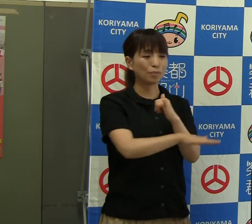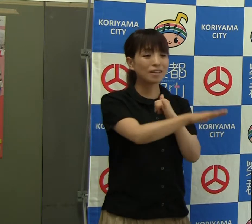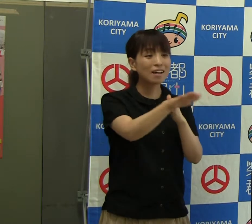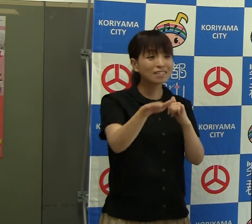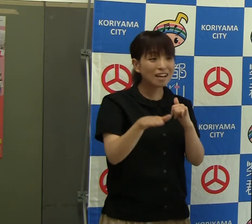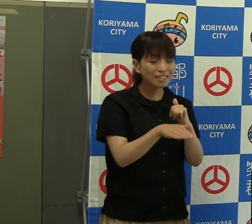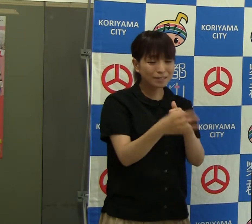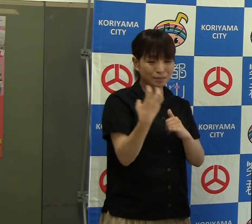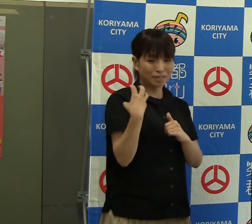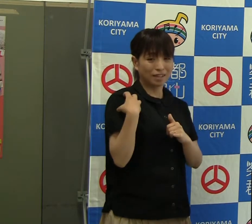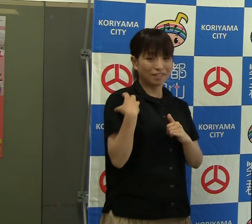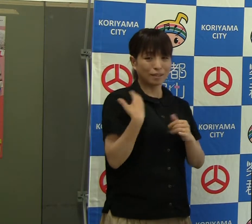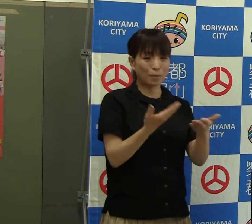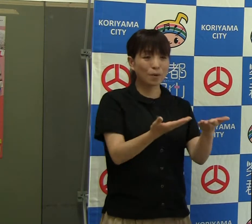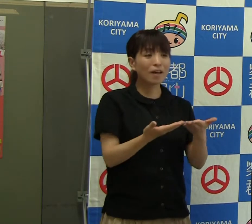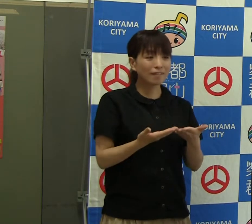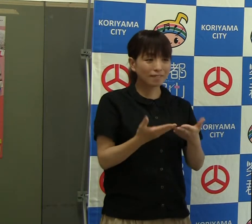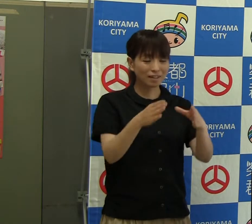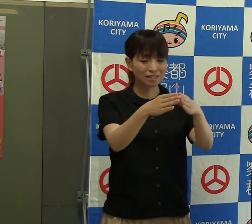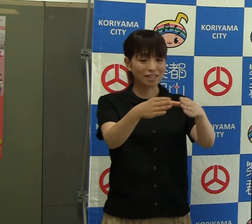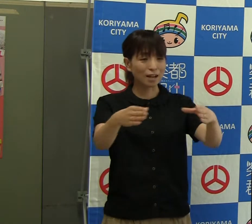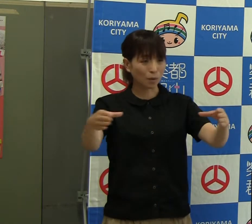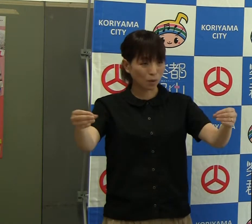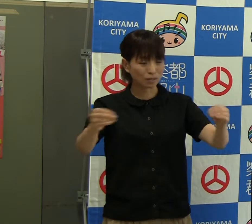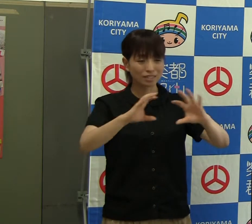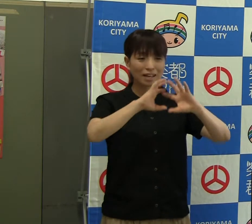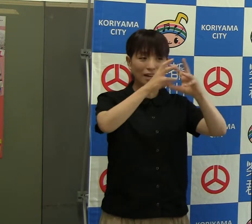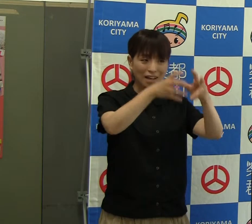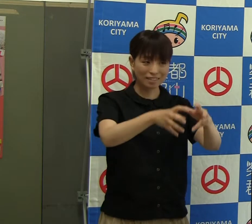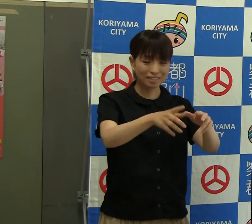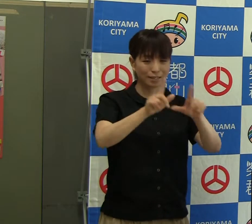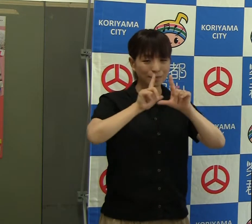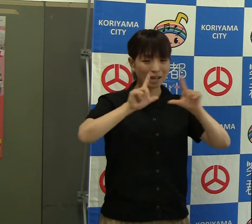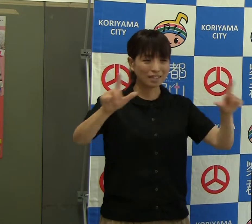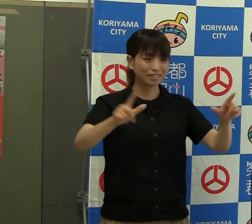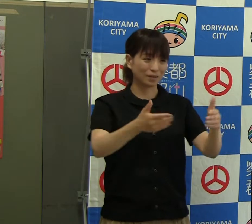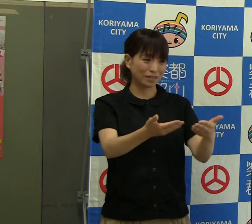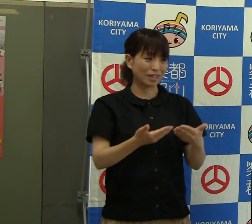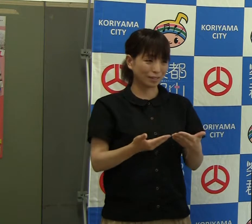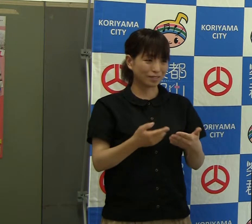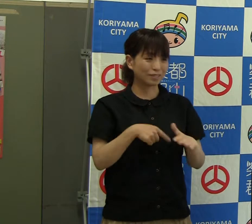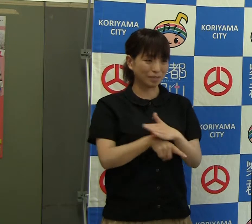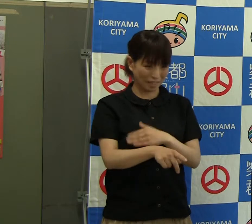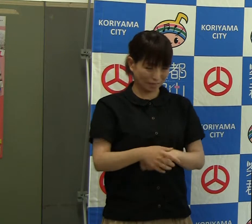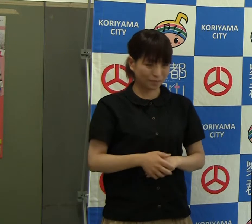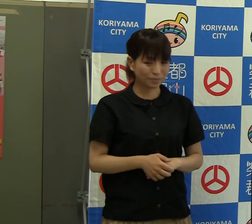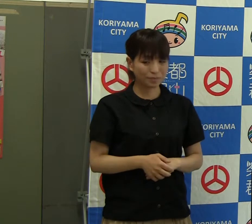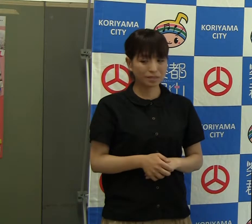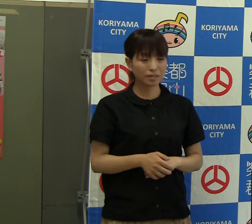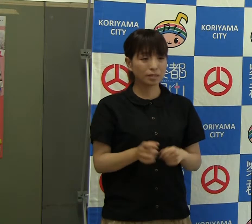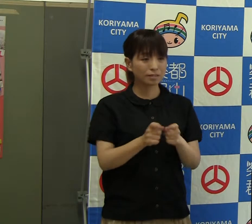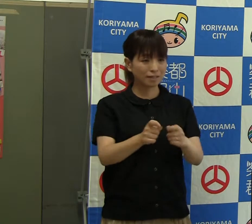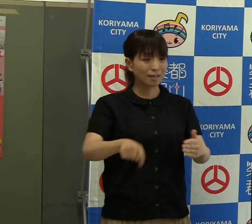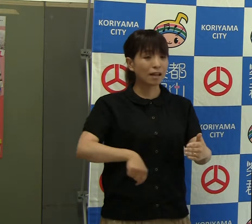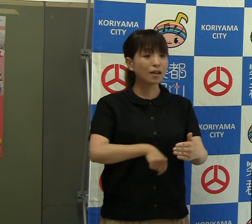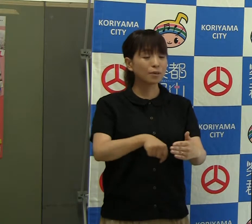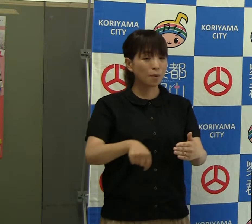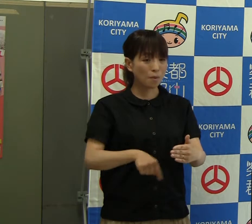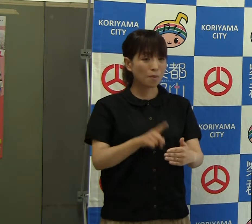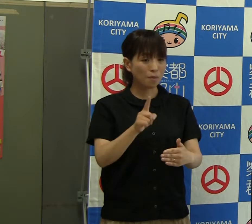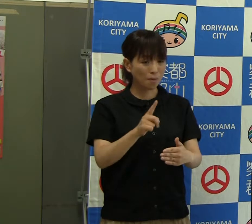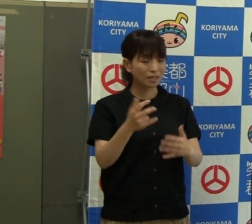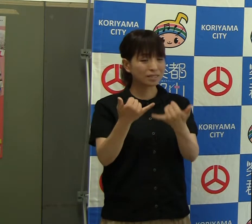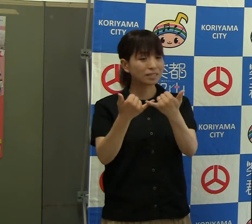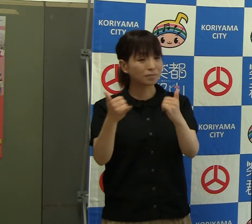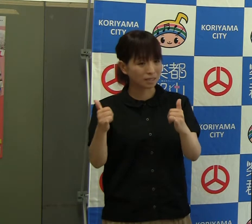て、全国あるいは世界に発信いただこうというものでございます。具体的には市民とです